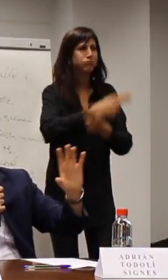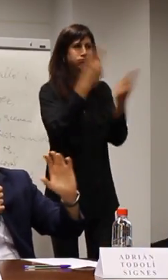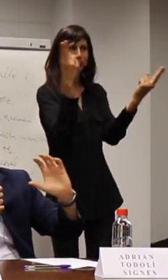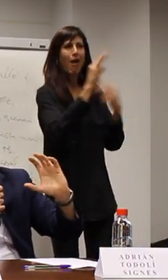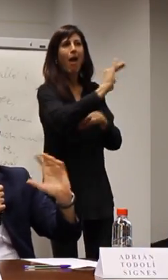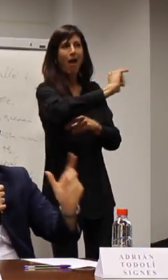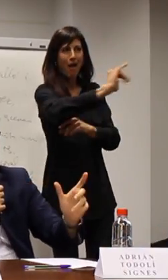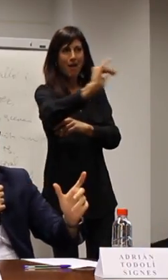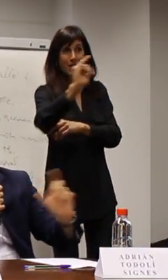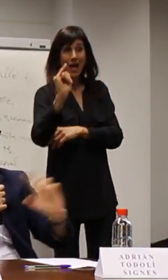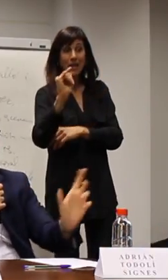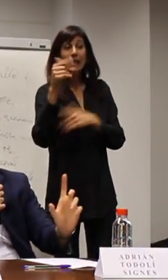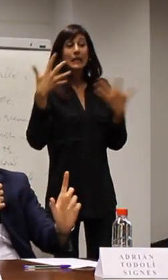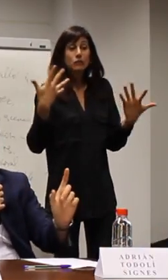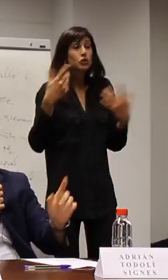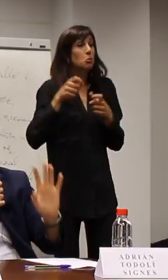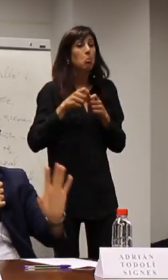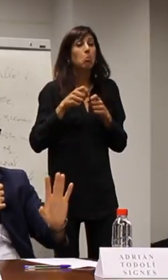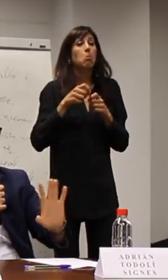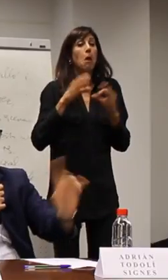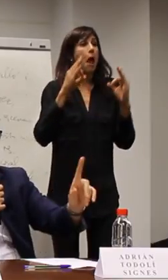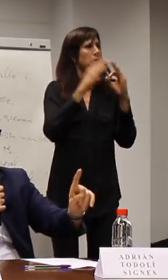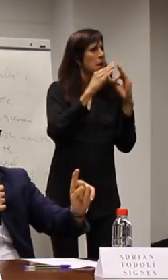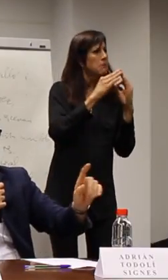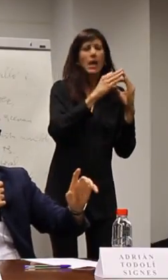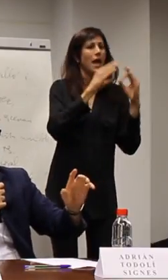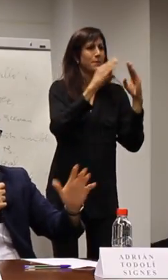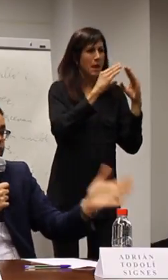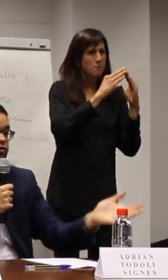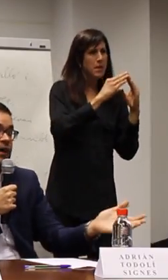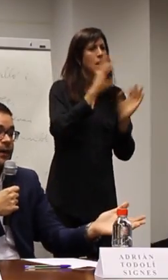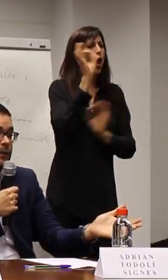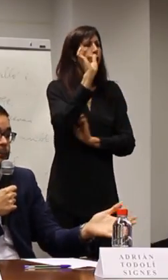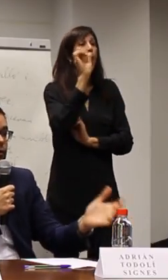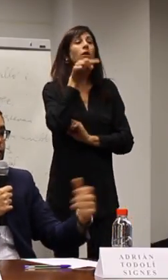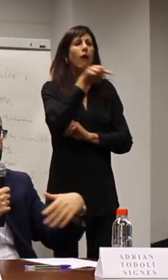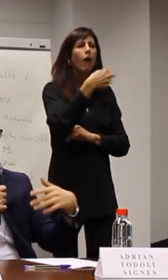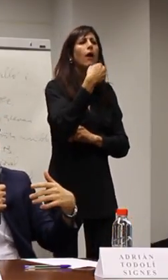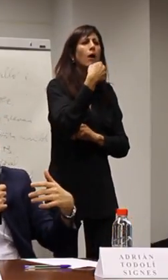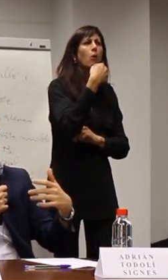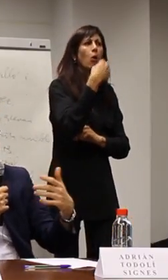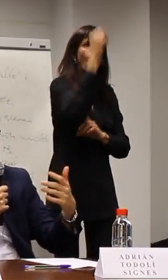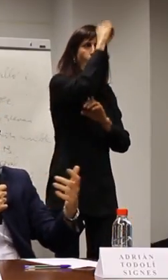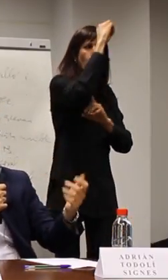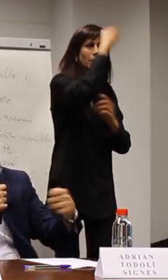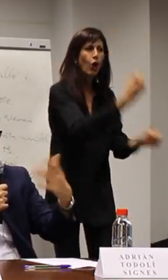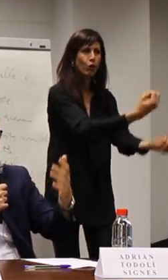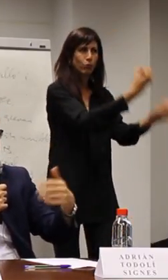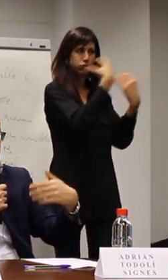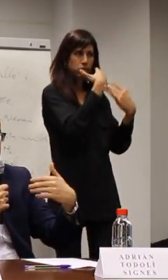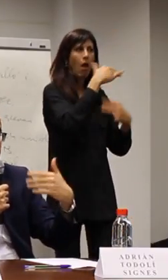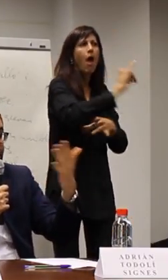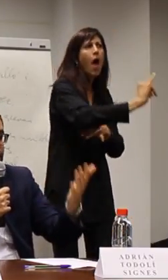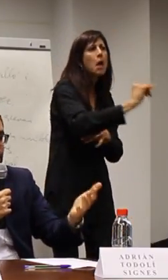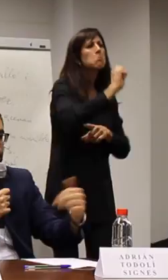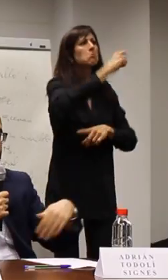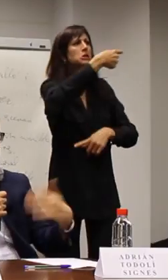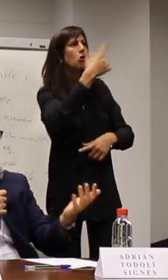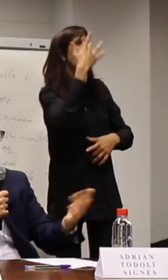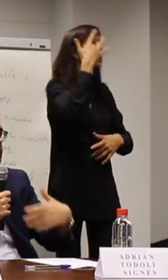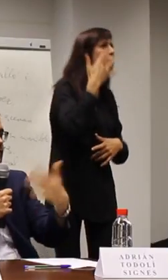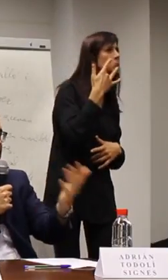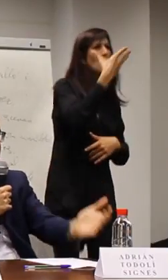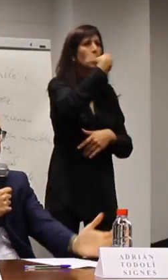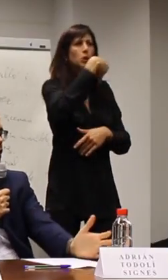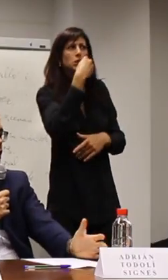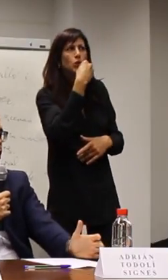en plataformas de bienes, también lo mismo. Se puede valorar si el piso está limpio, si el piso es bonito,